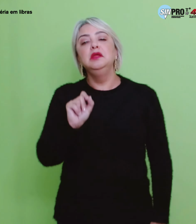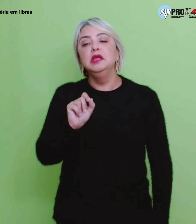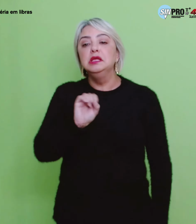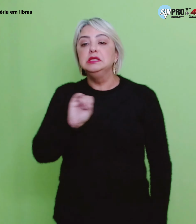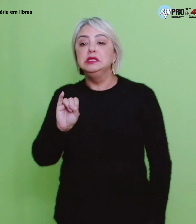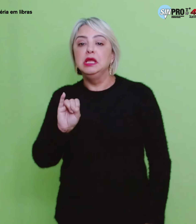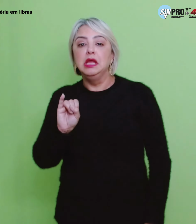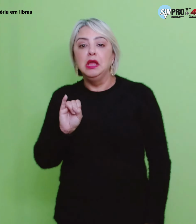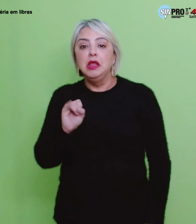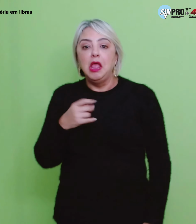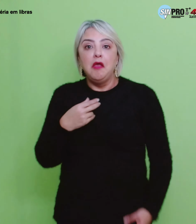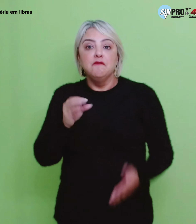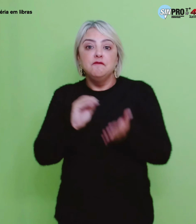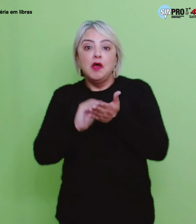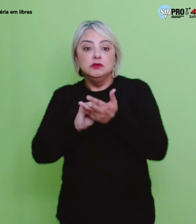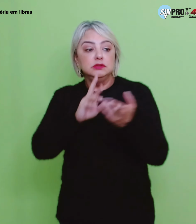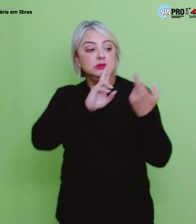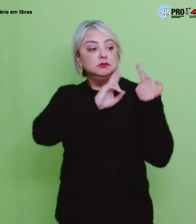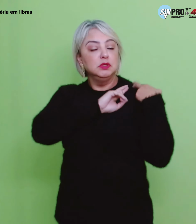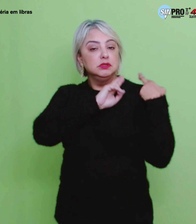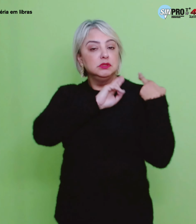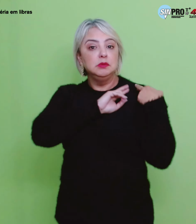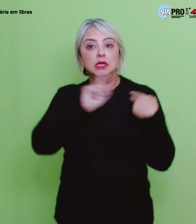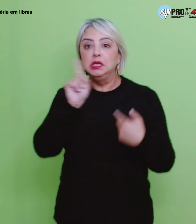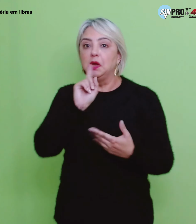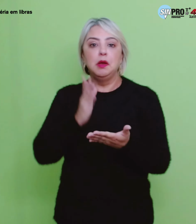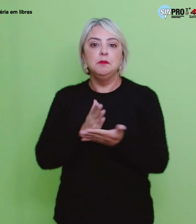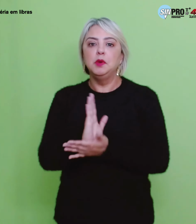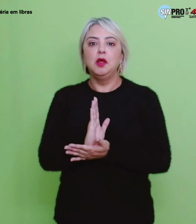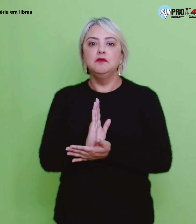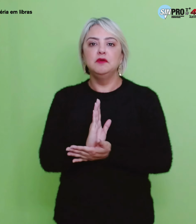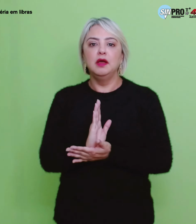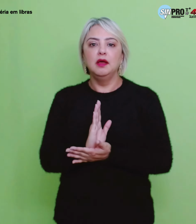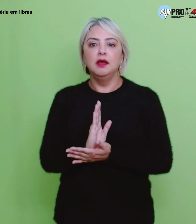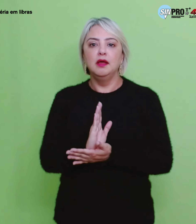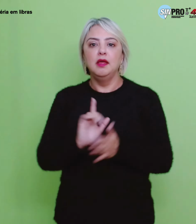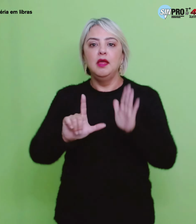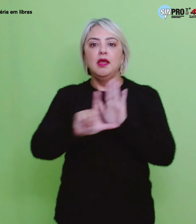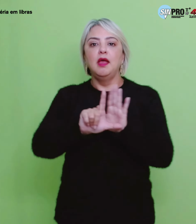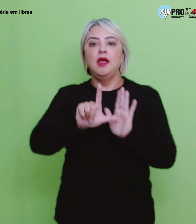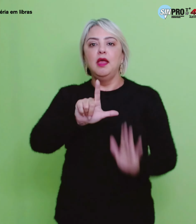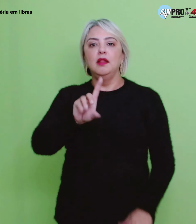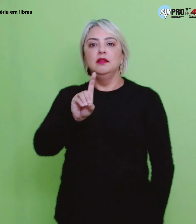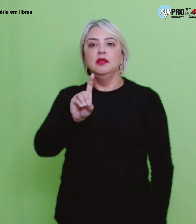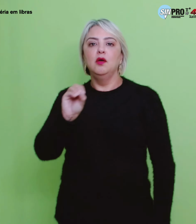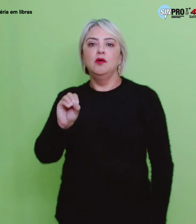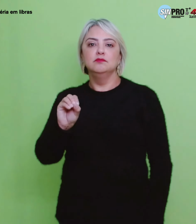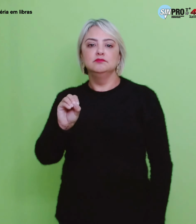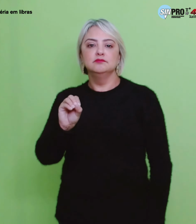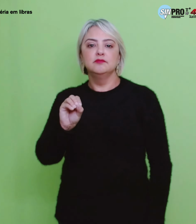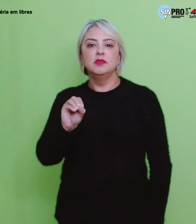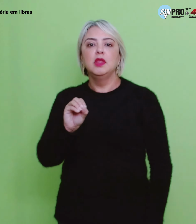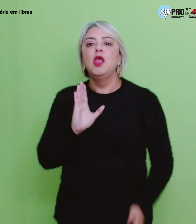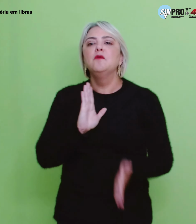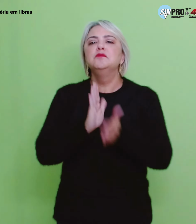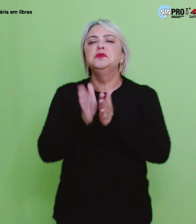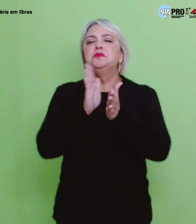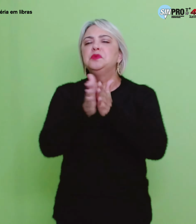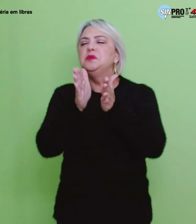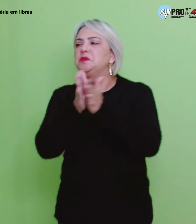o argumento de que seria irresponsabilidade não aprovar a LDO,